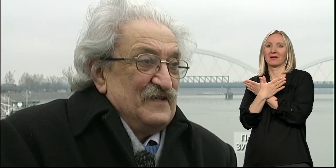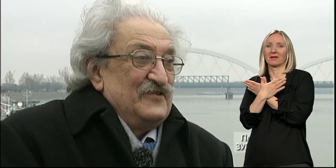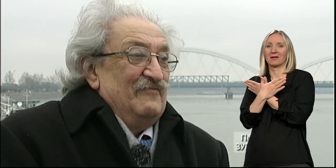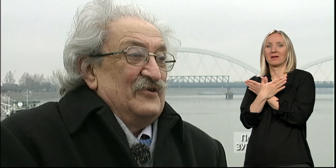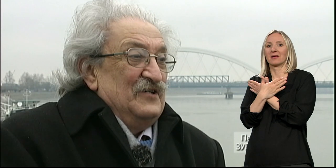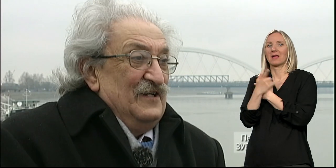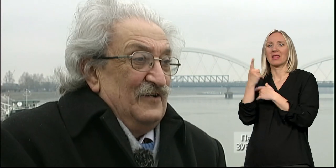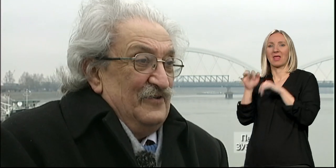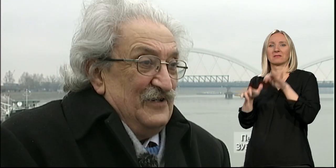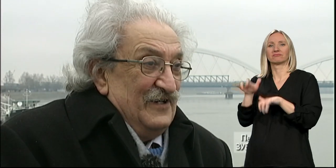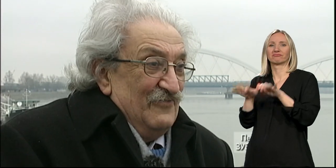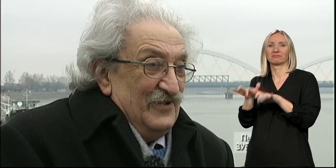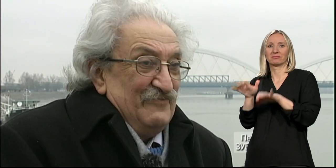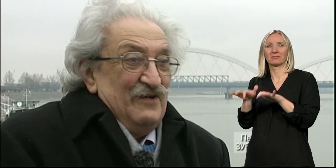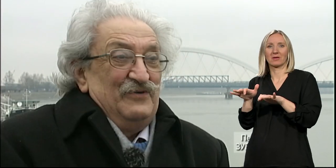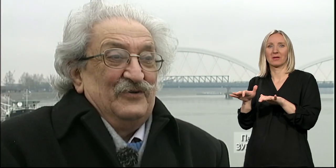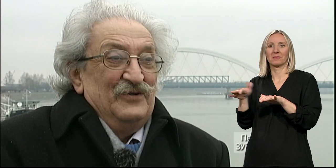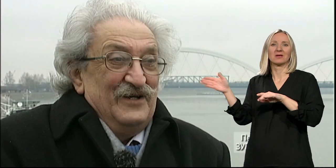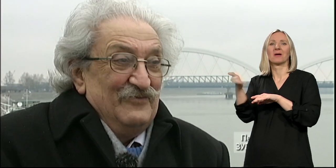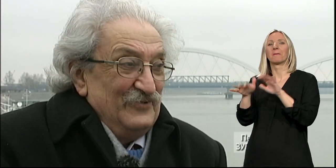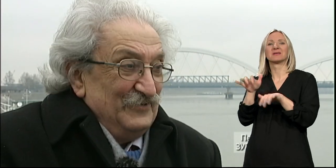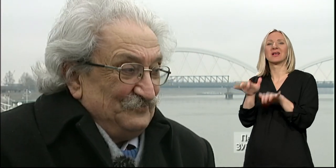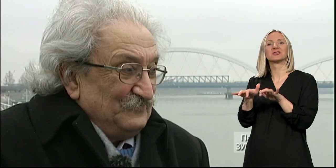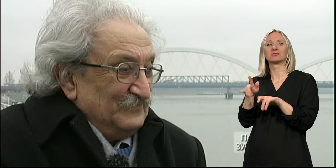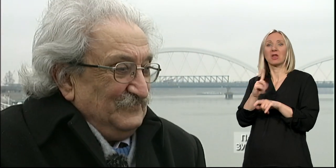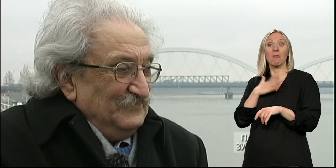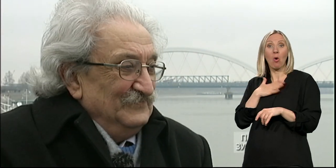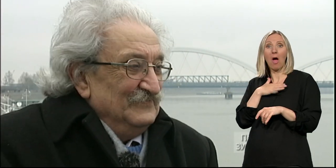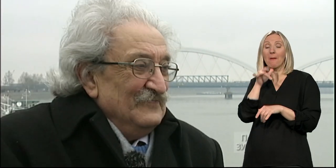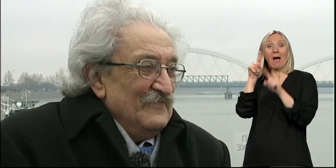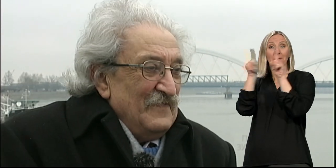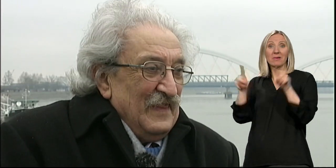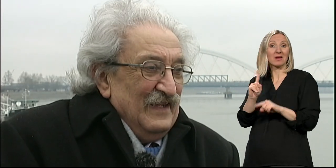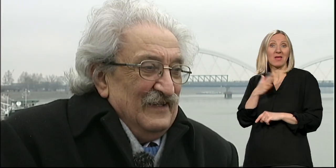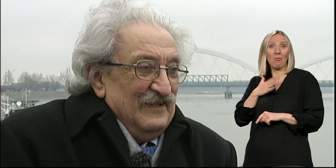Jedna pisaća mašina koja nije moja, papir koji nije moj.